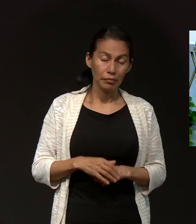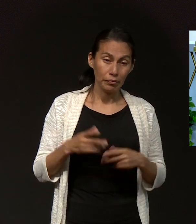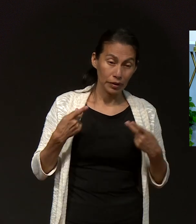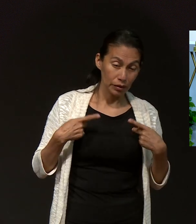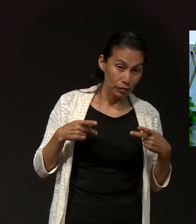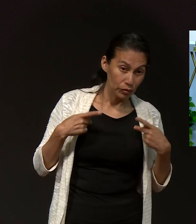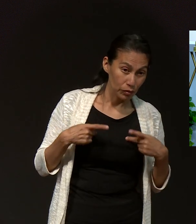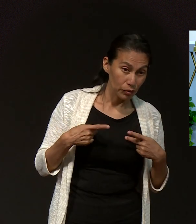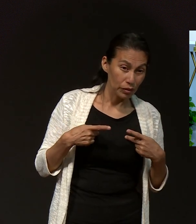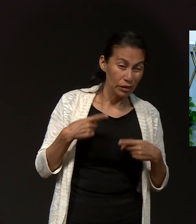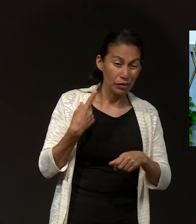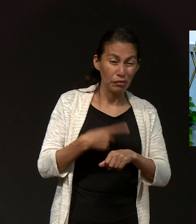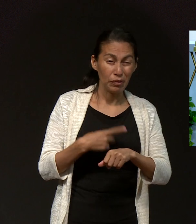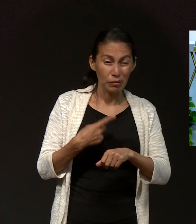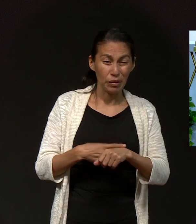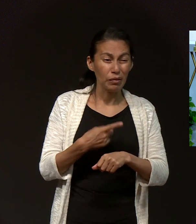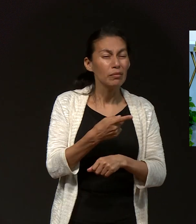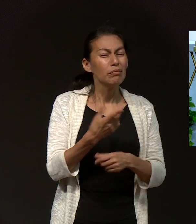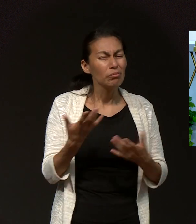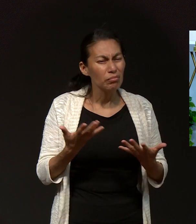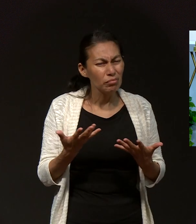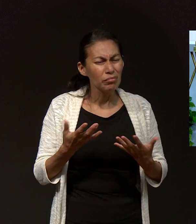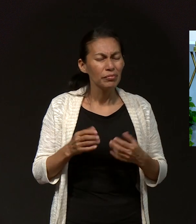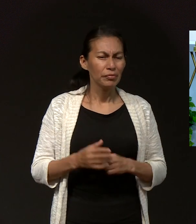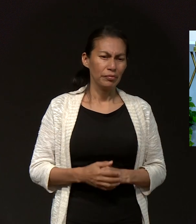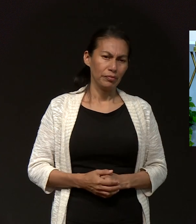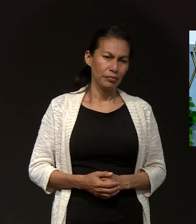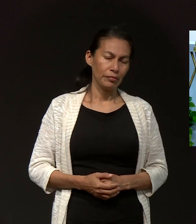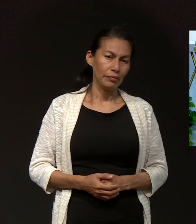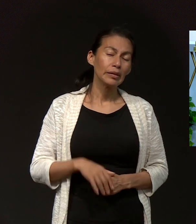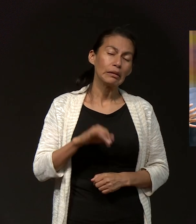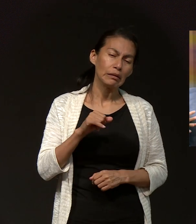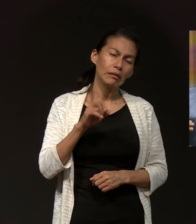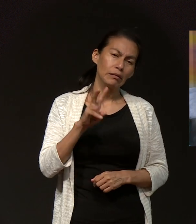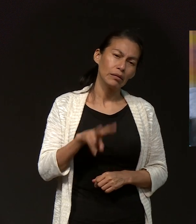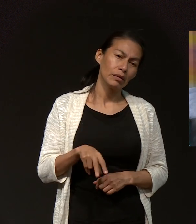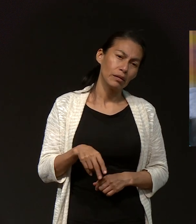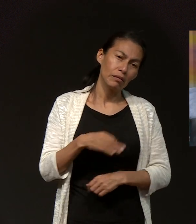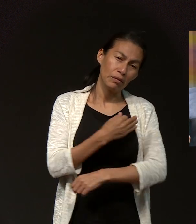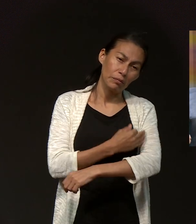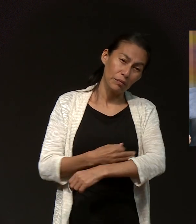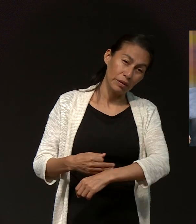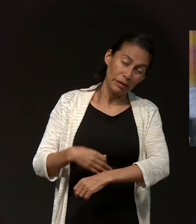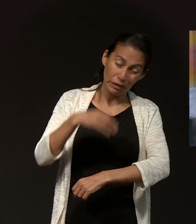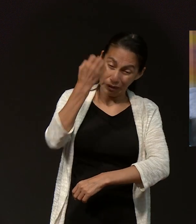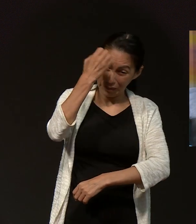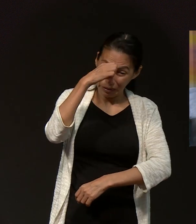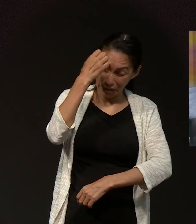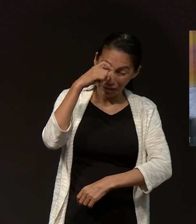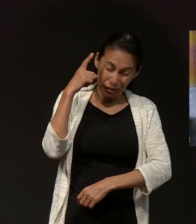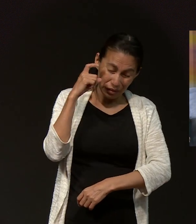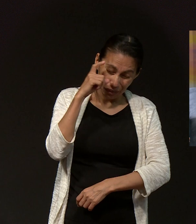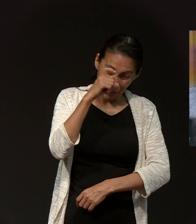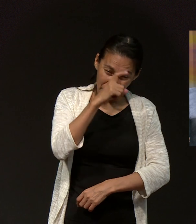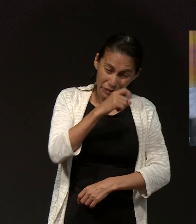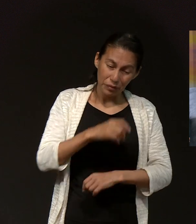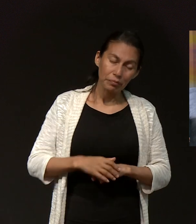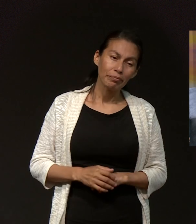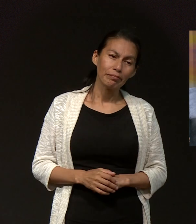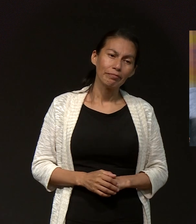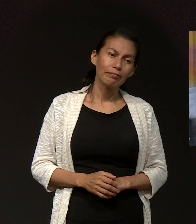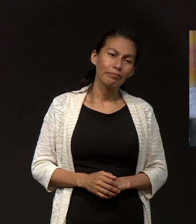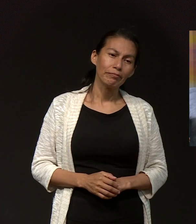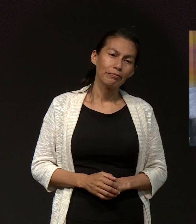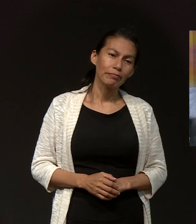pandemia, mucha gente de nosotros se enfermó. ¿Qué pasó? Muchas familias tuvimos esa experiencia difícil.